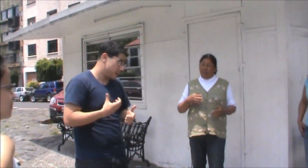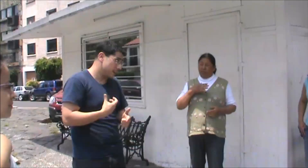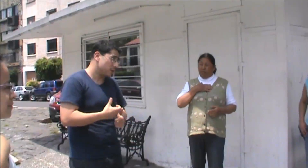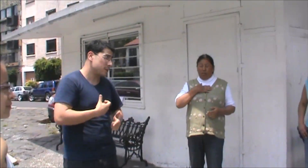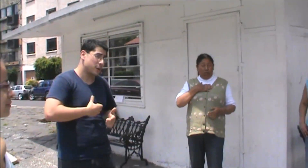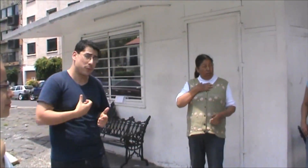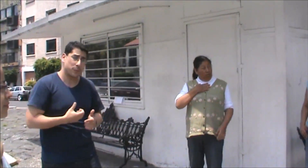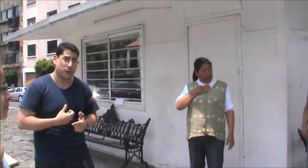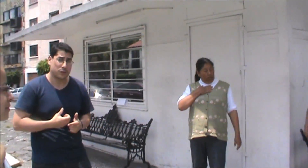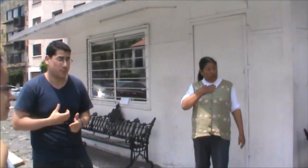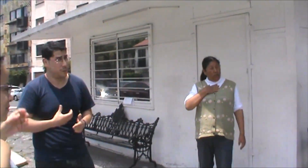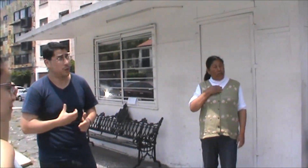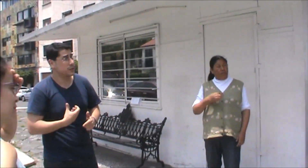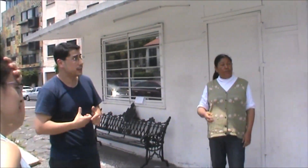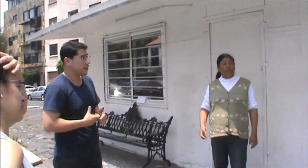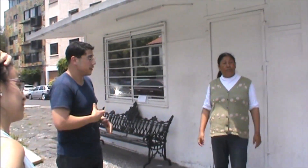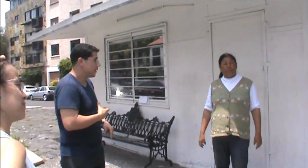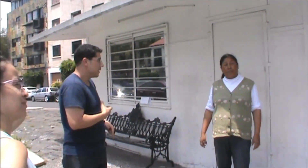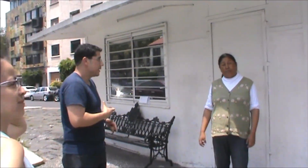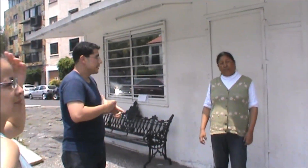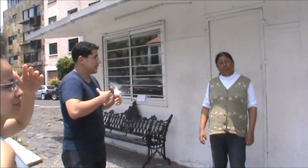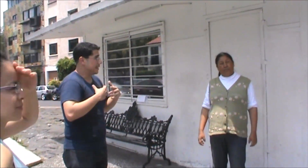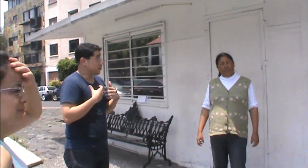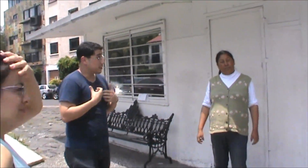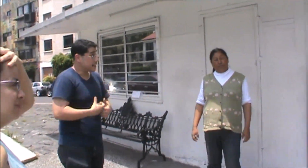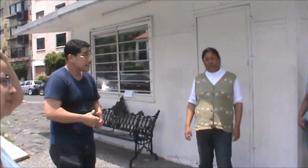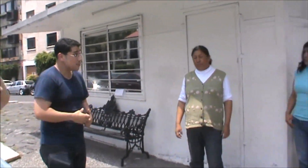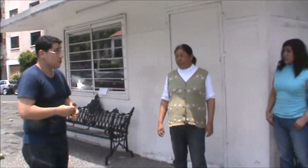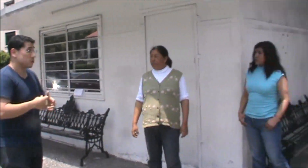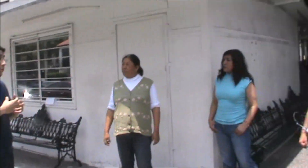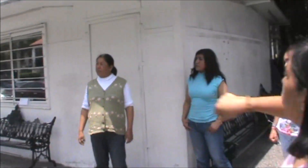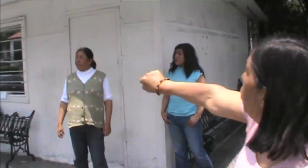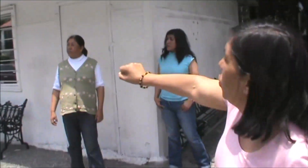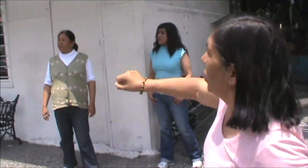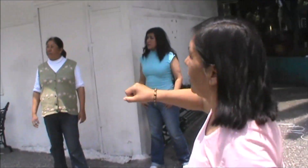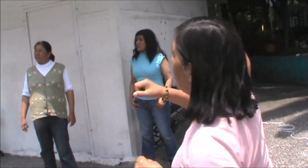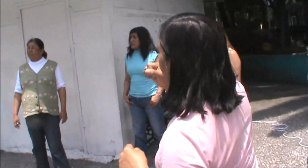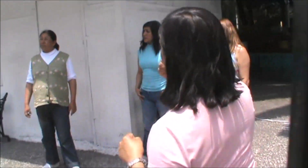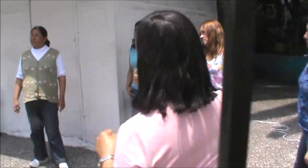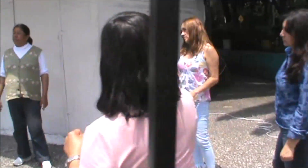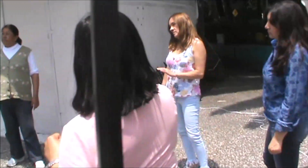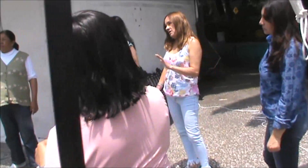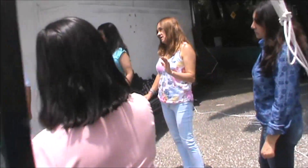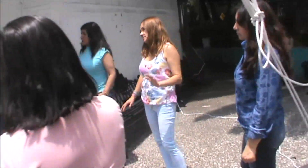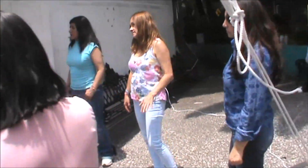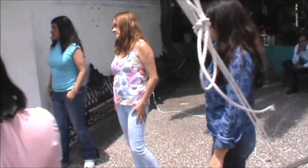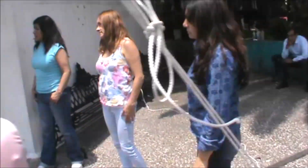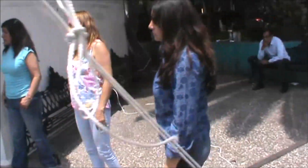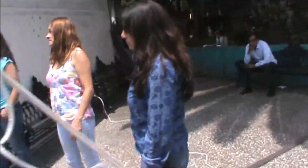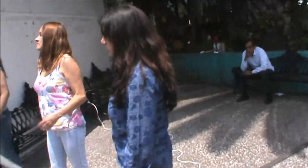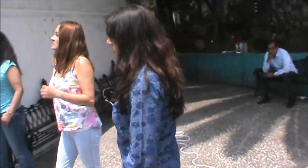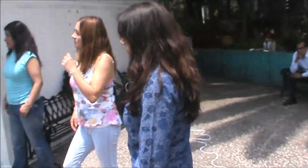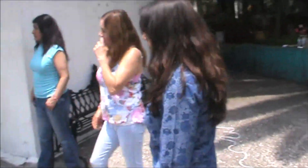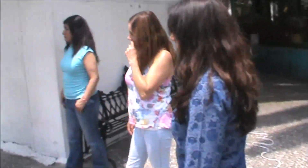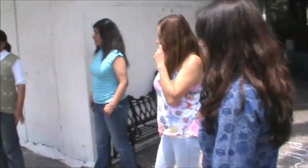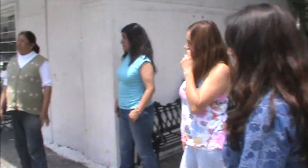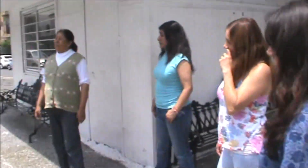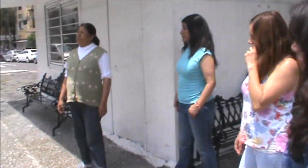perdiendo nuestro propio oxígeno. Si nos cansamos, nos sofocamos, viene el mareo. Y nos veremos en